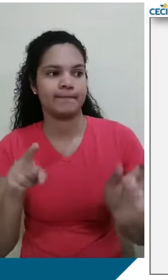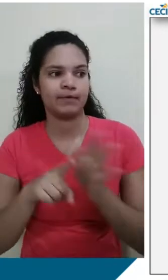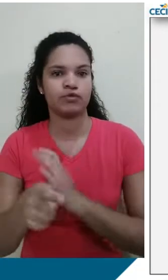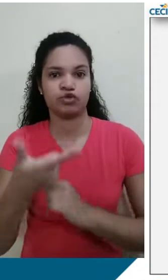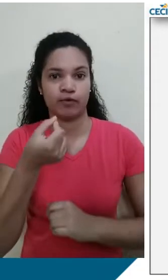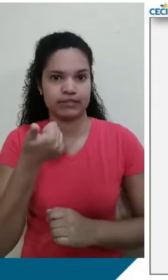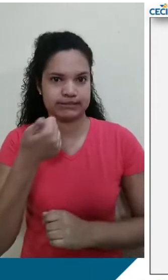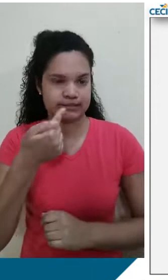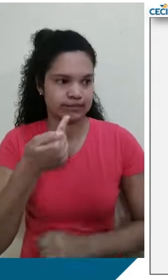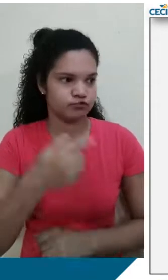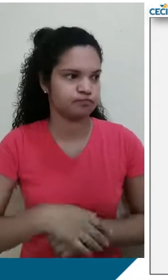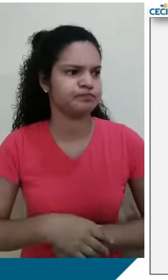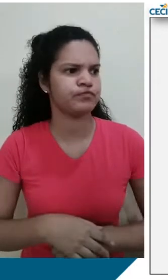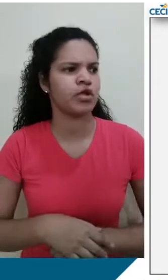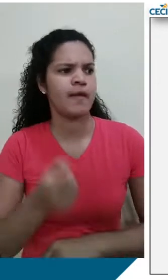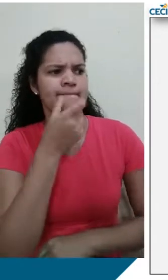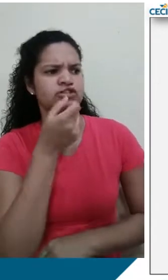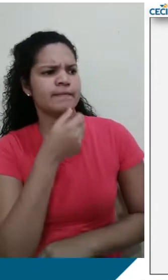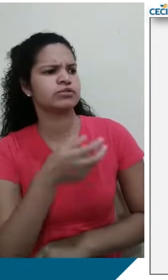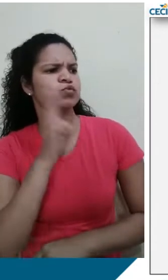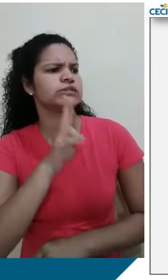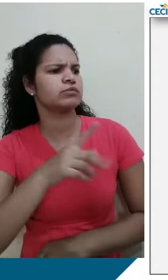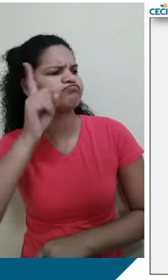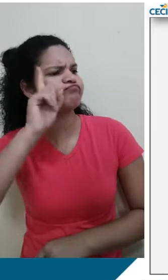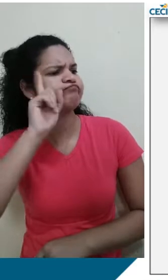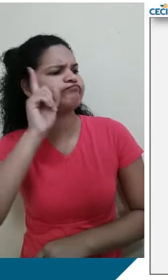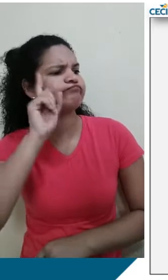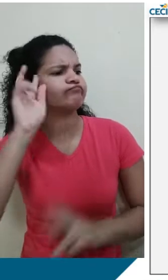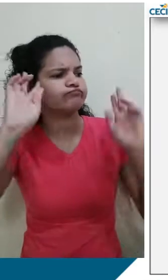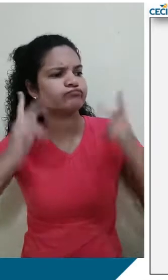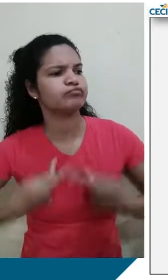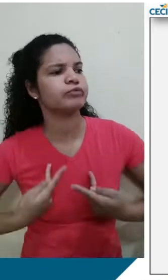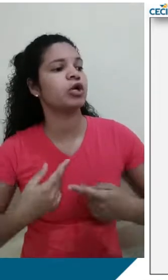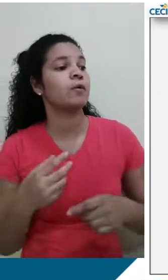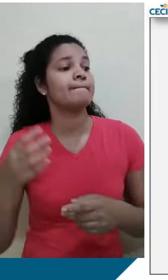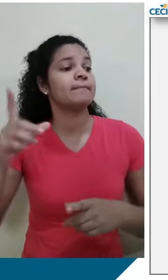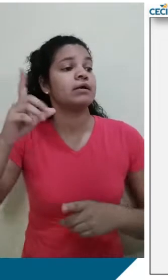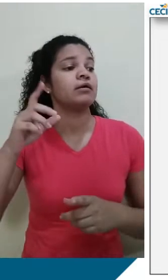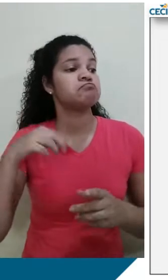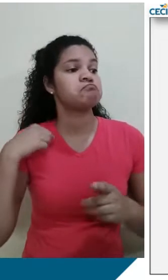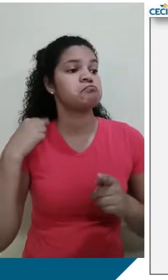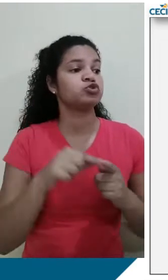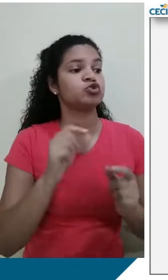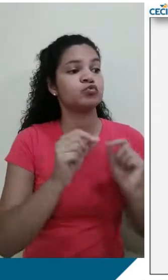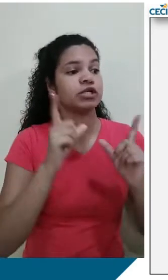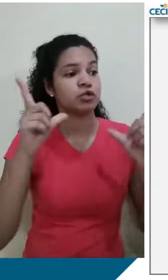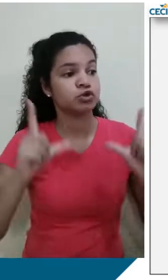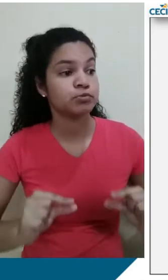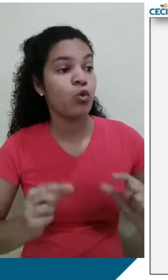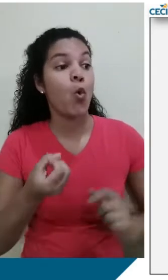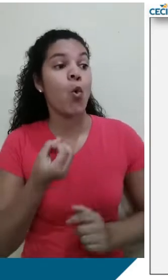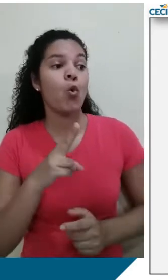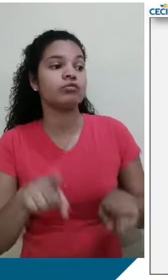Os medicamentos são rotineiramente utilizados pelo ser humano com o intuito de diminuir ou, por muitas vezes,